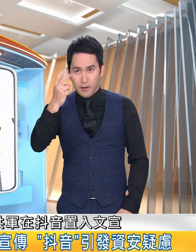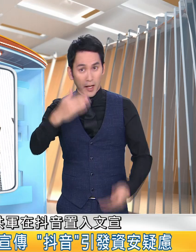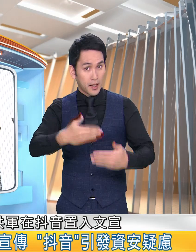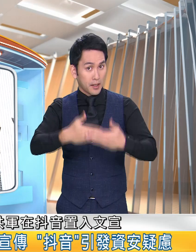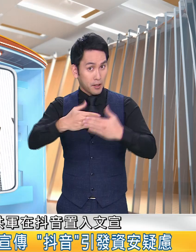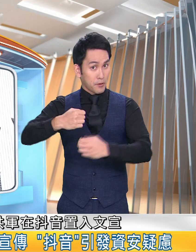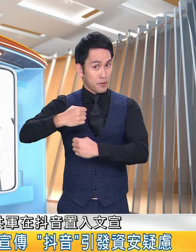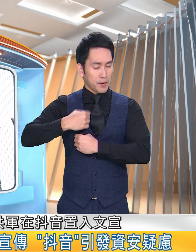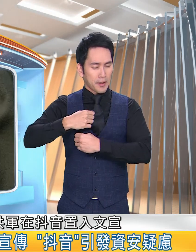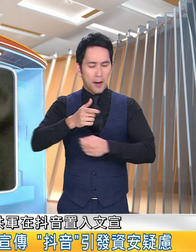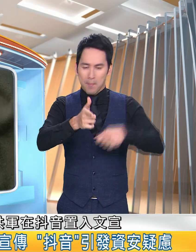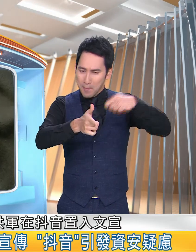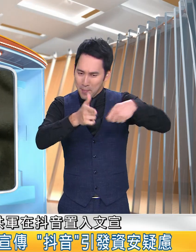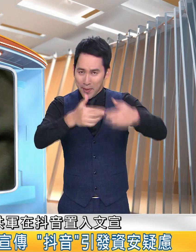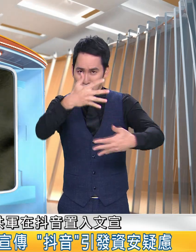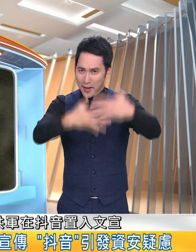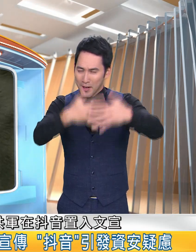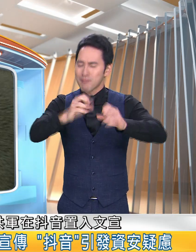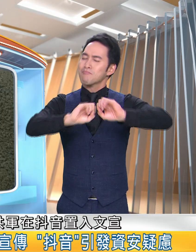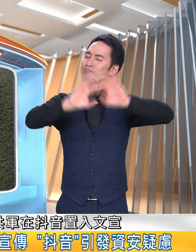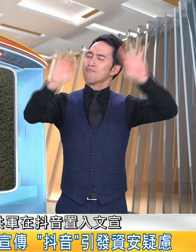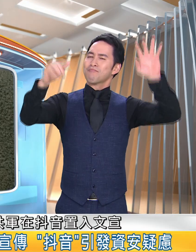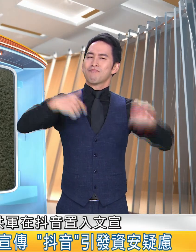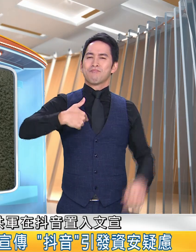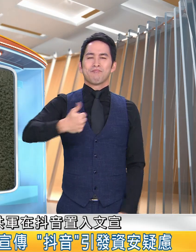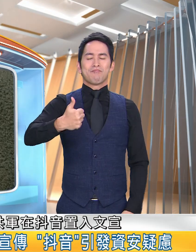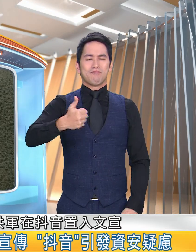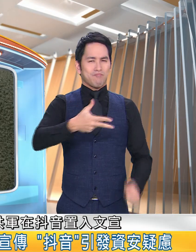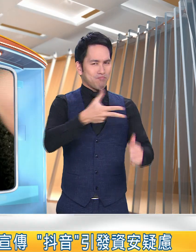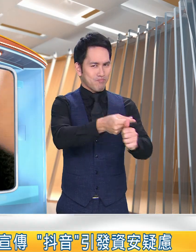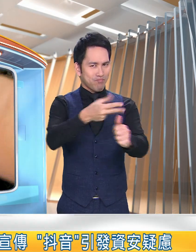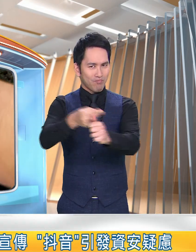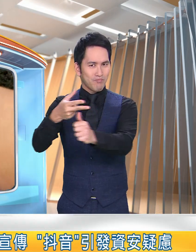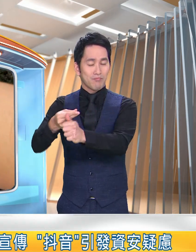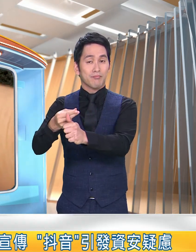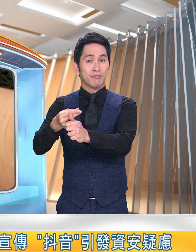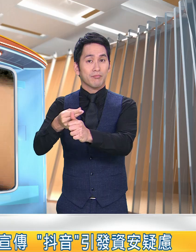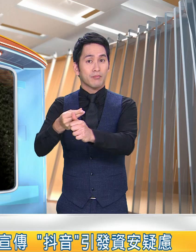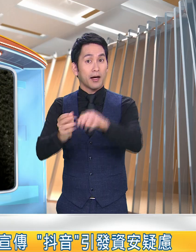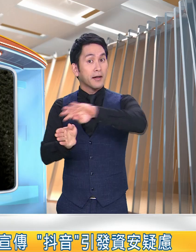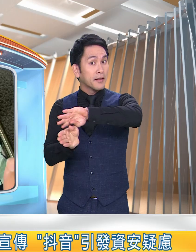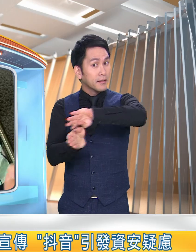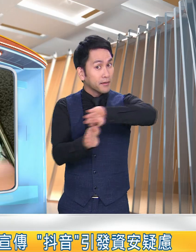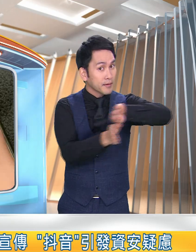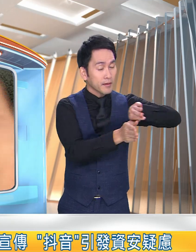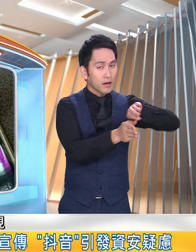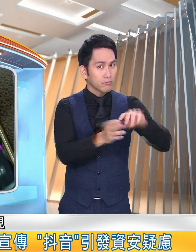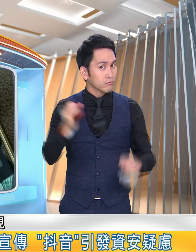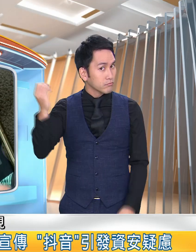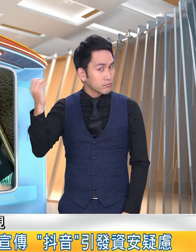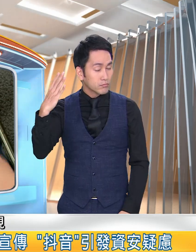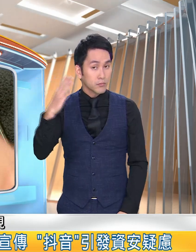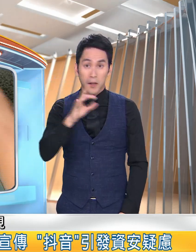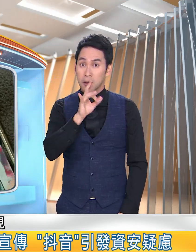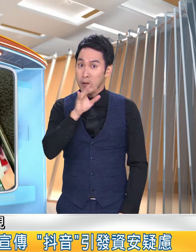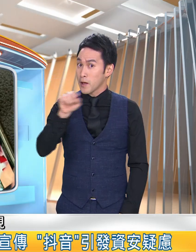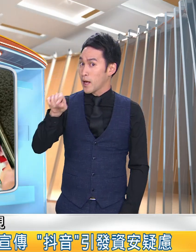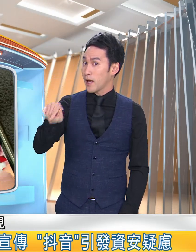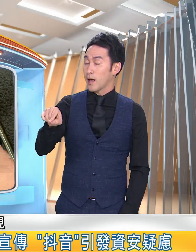获共军在抖音置入文宣，进行统战宣传。另外，在台中也出